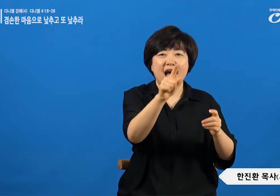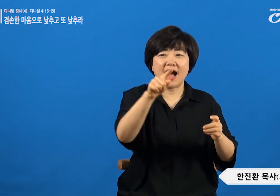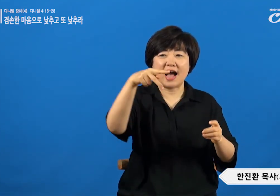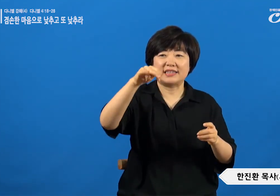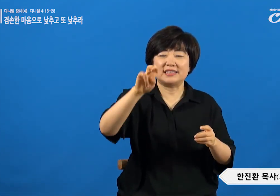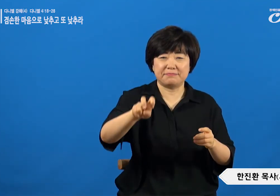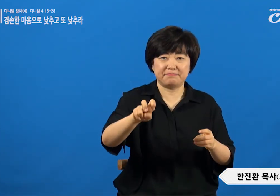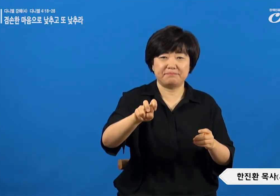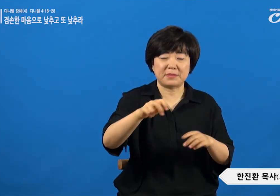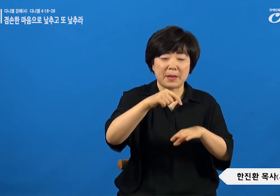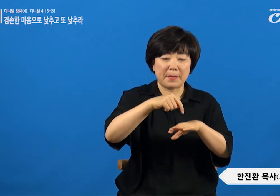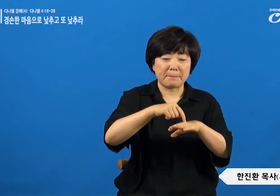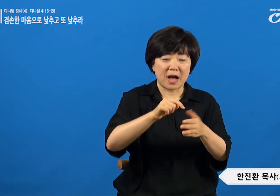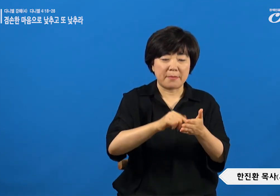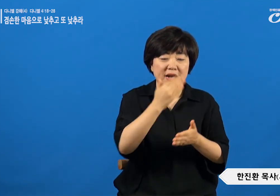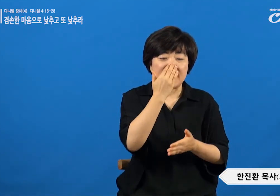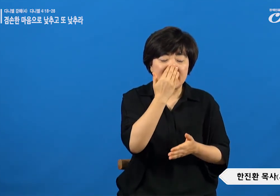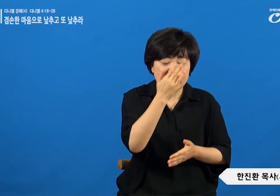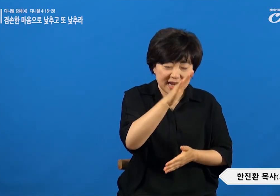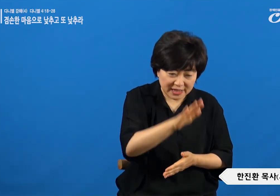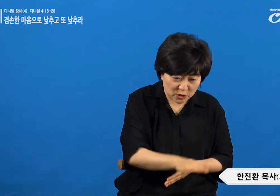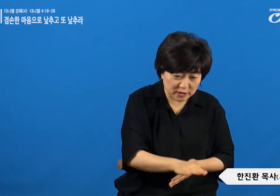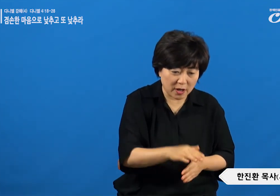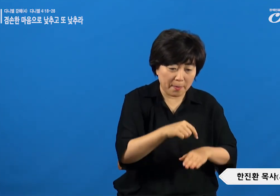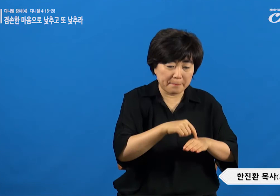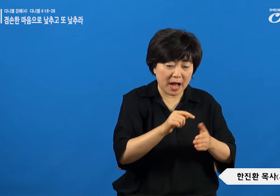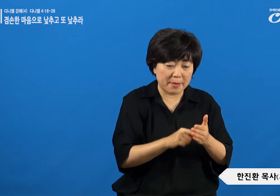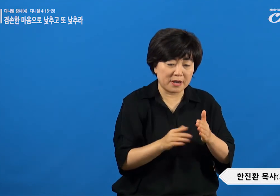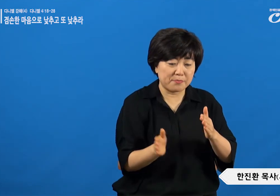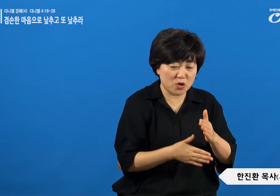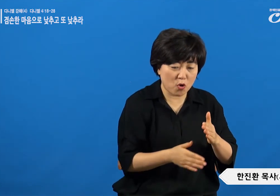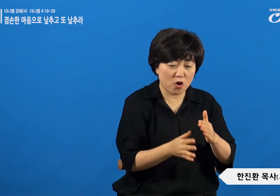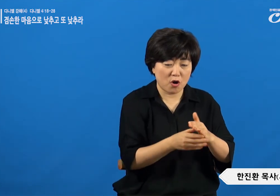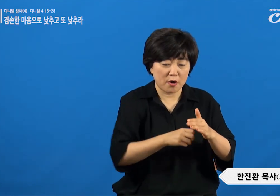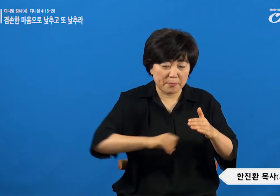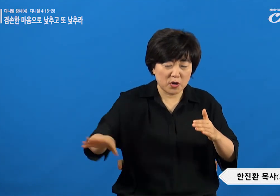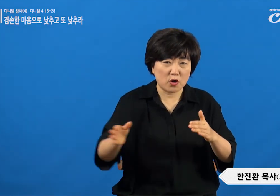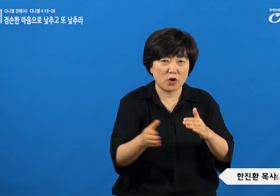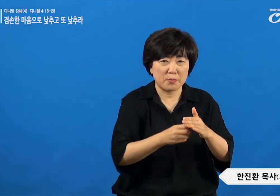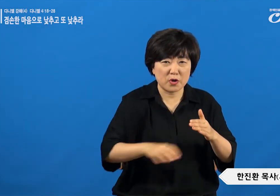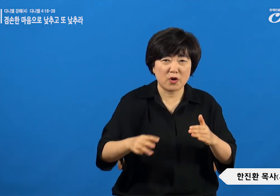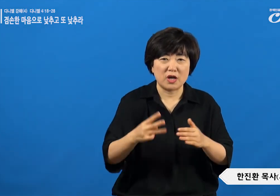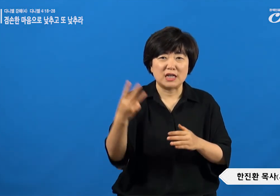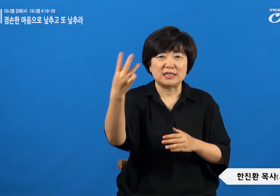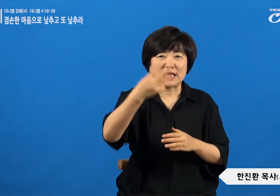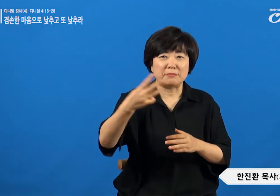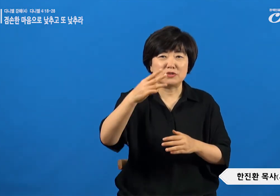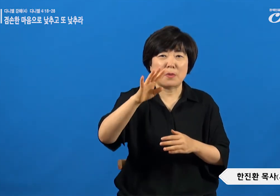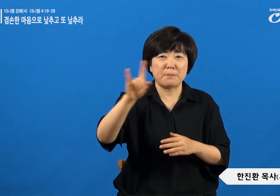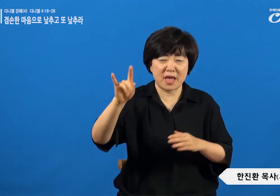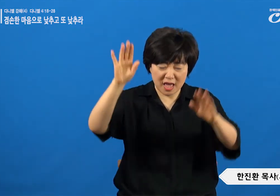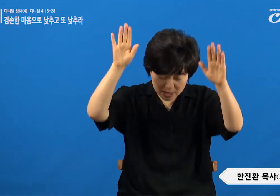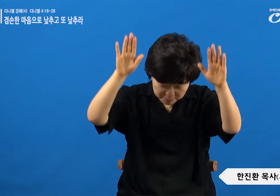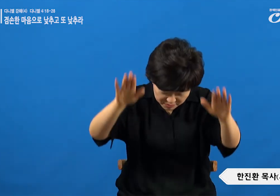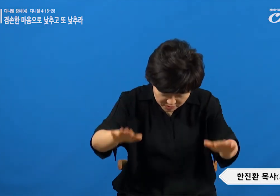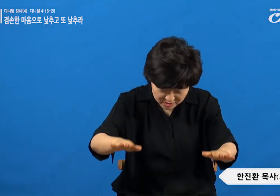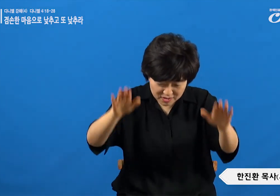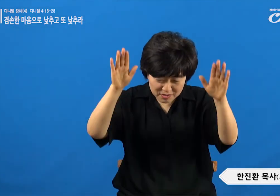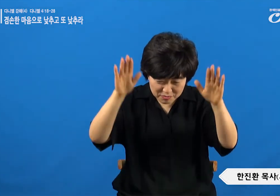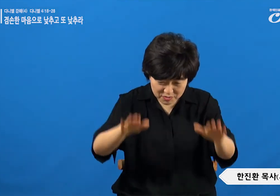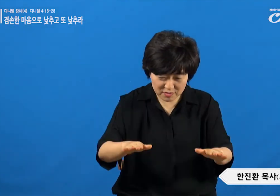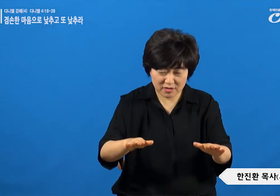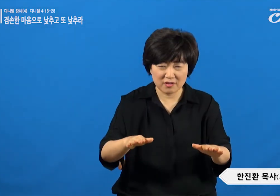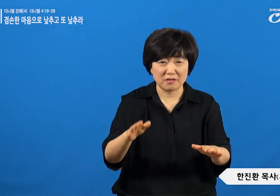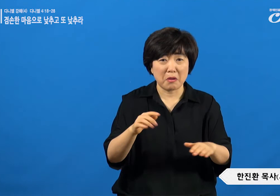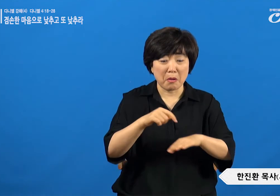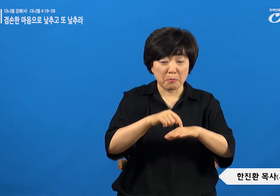하죠. 마음을 낮추어서 마음을 비워야 된다. 그래서 막 마음 비우기 위해서 삼천배도 합니다.